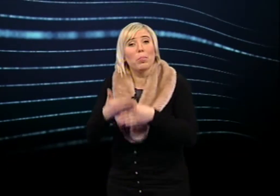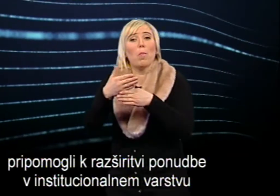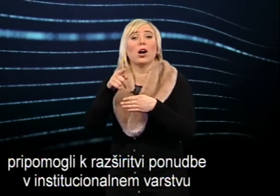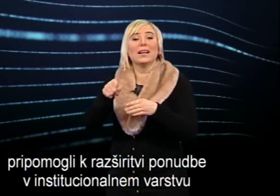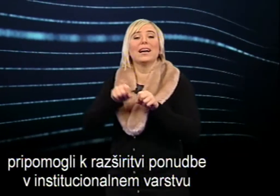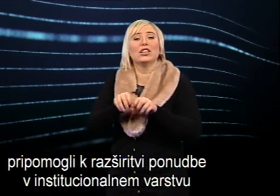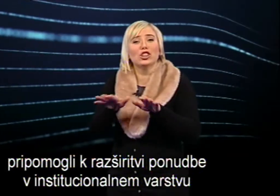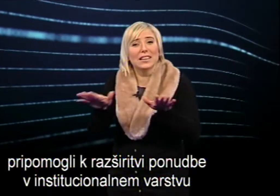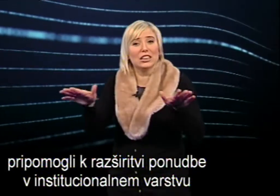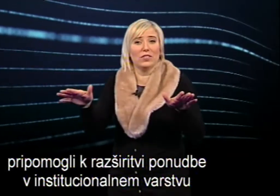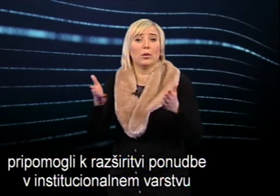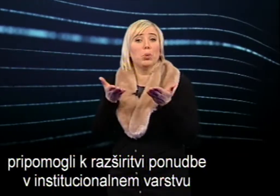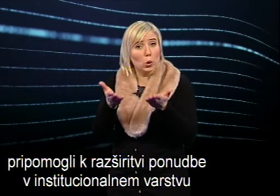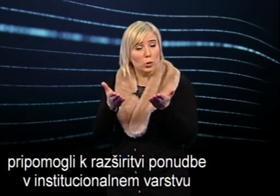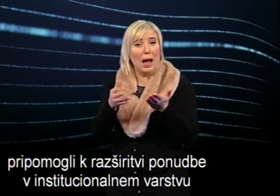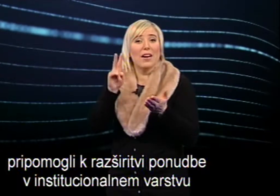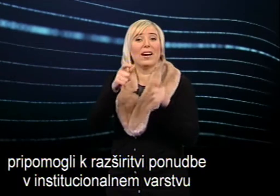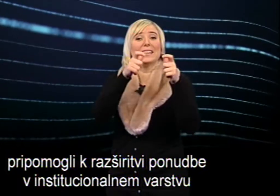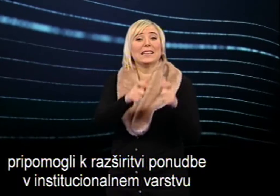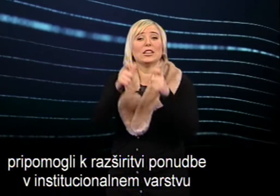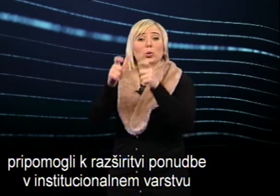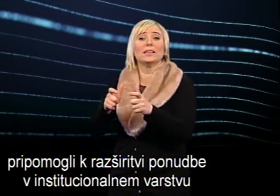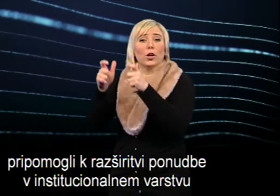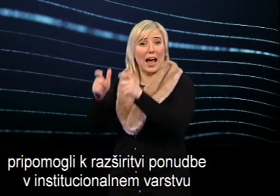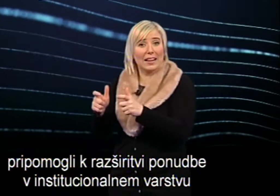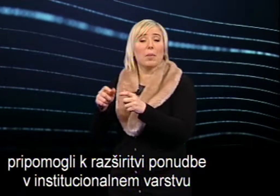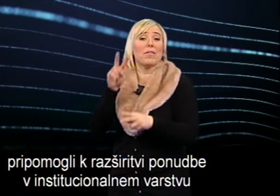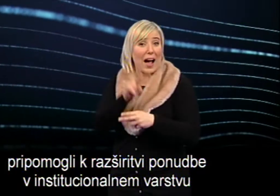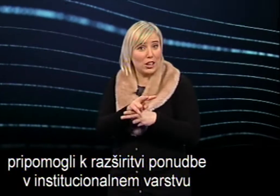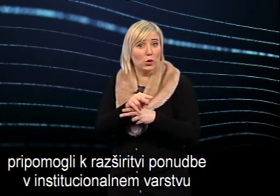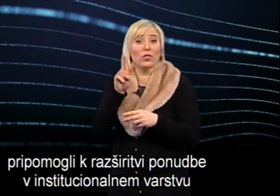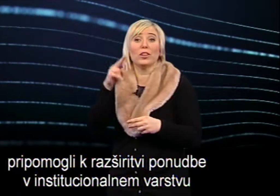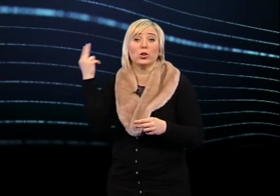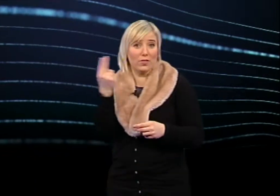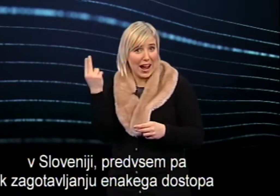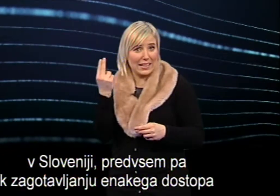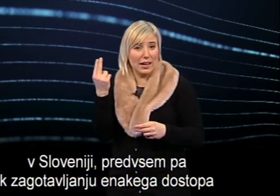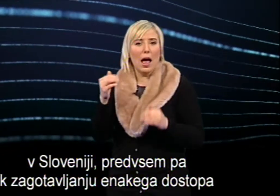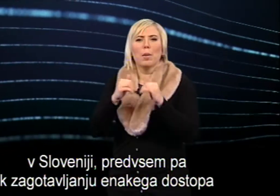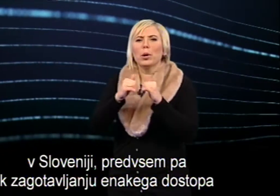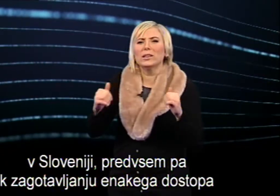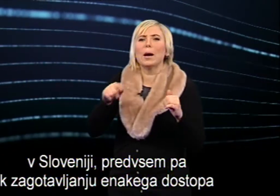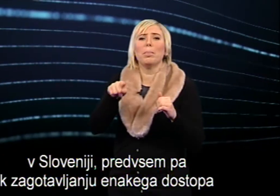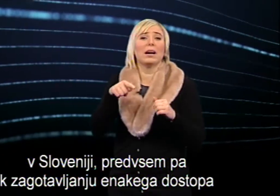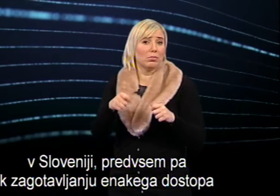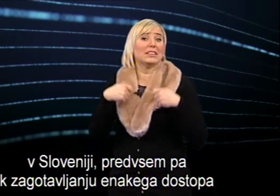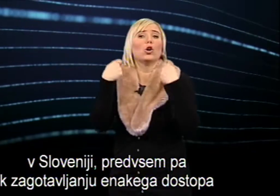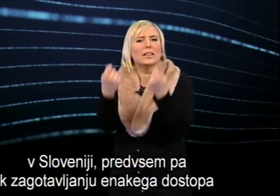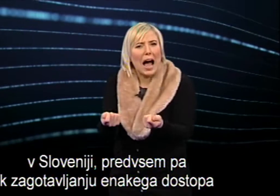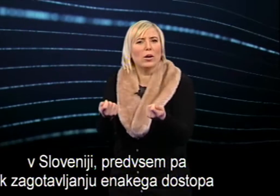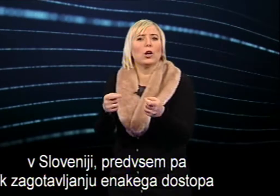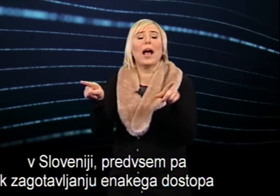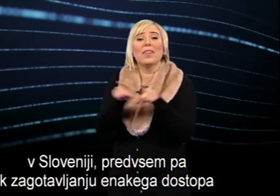bodo pripomogli k razširitvi ponudbe v institucionalnem varstvu v Sloveniji, predvsem pa